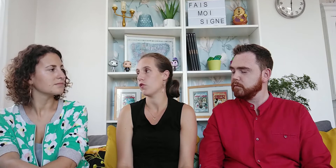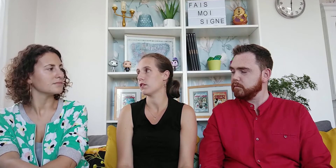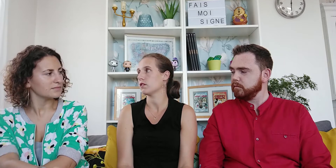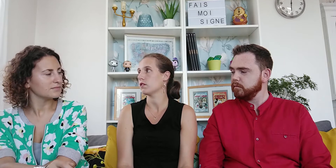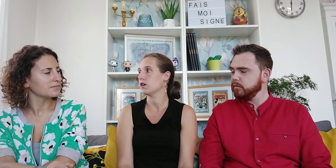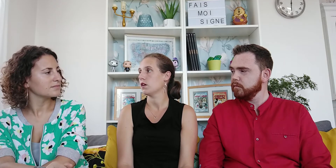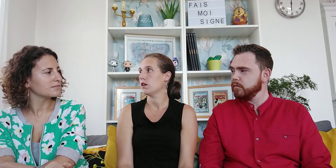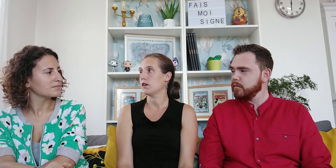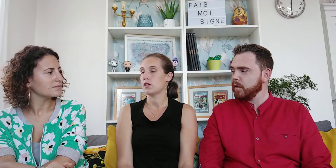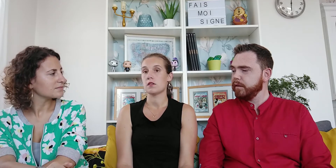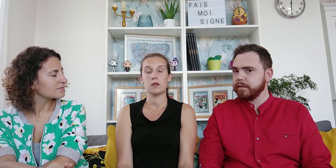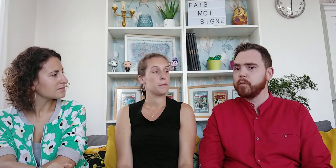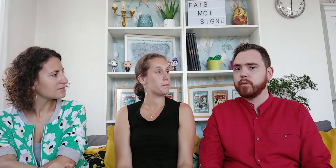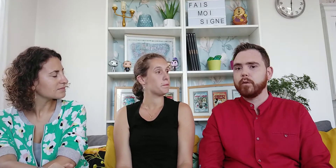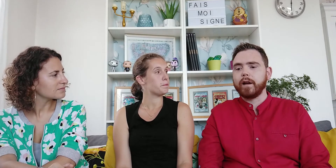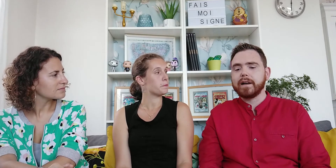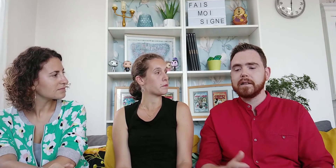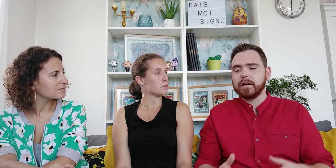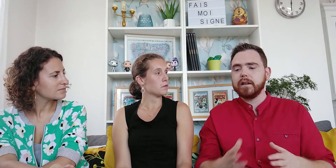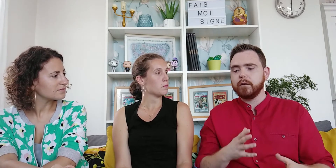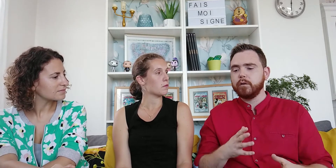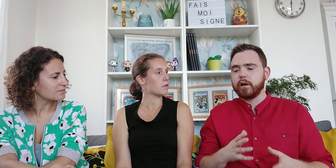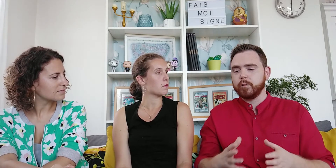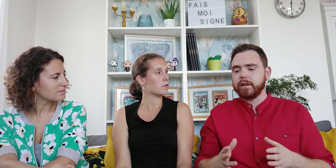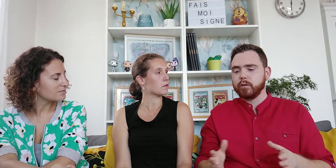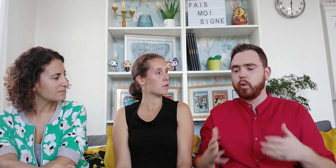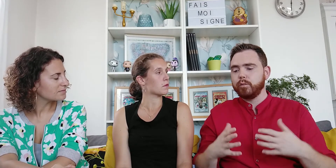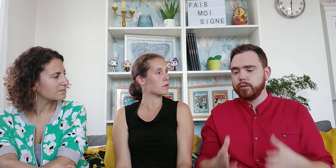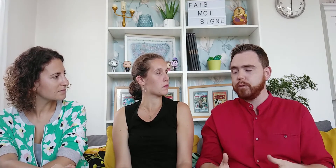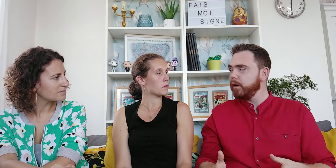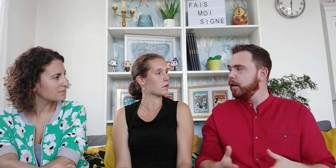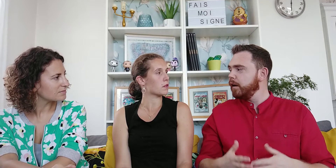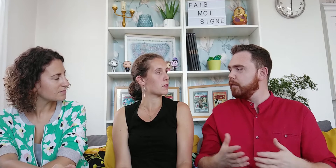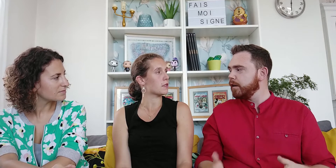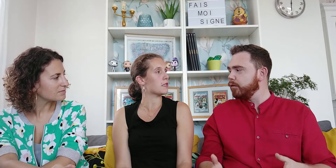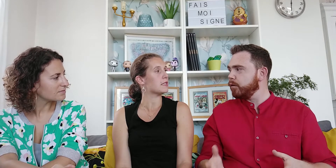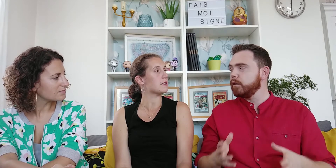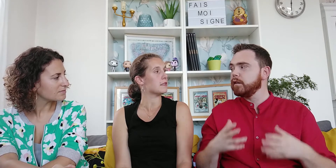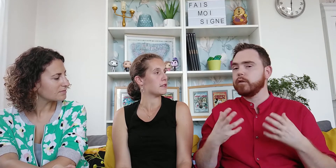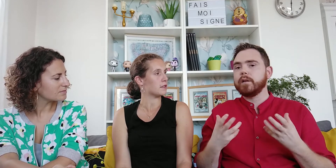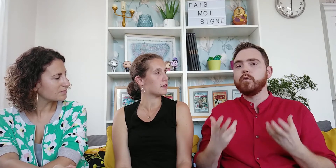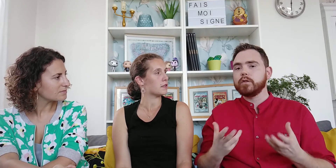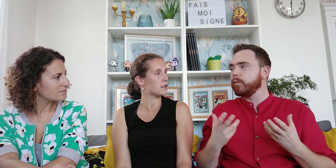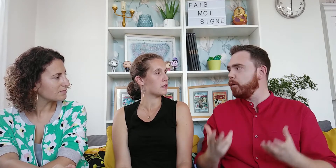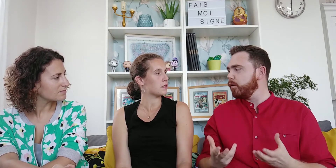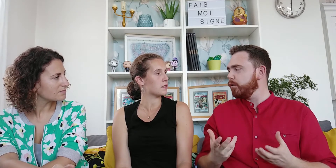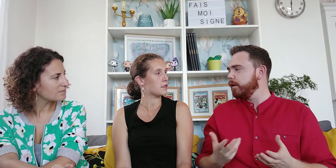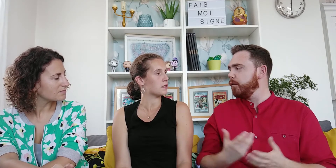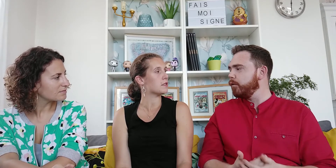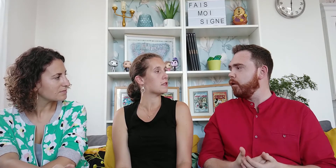fait. C'est vraiment pour accélérer la communication au plus tôt avec l'enfant, tant que les mots ne sont pas encore clairement